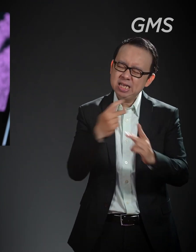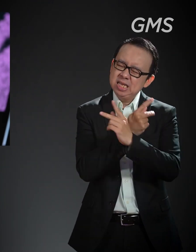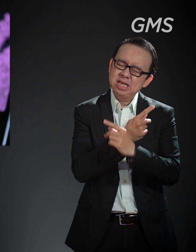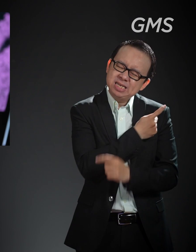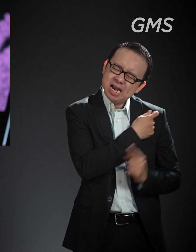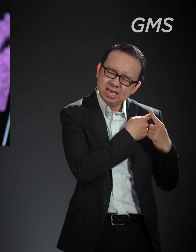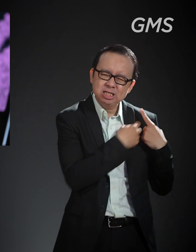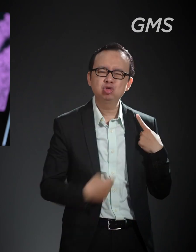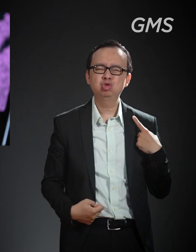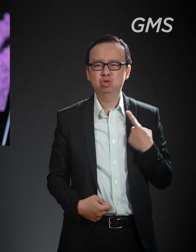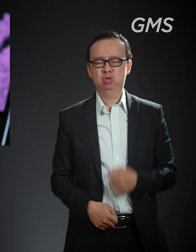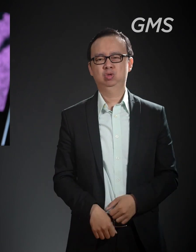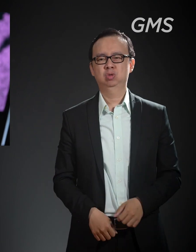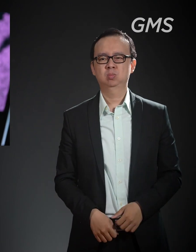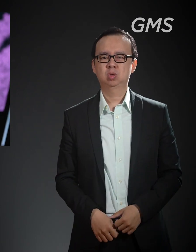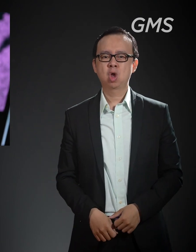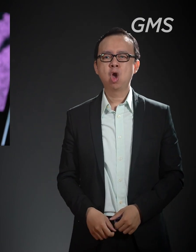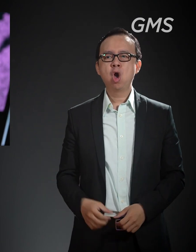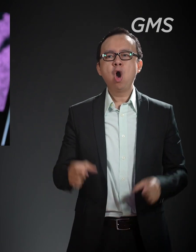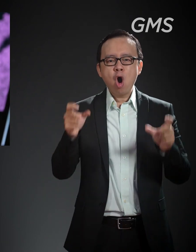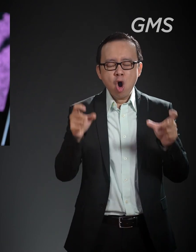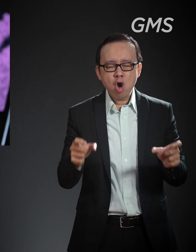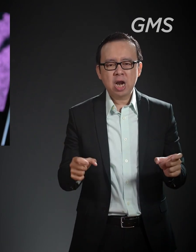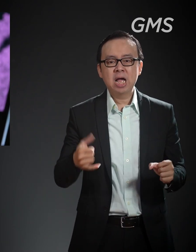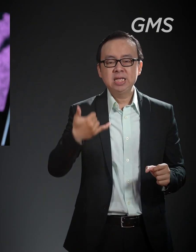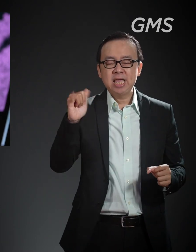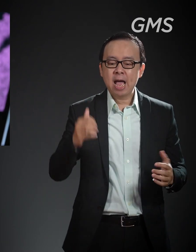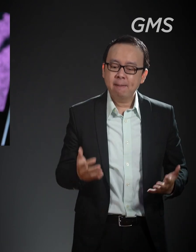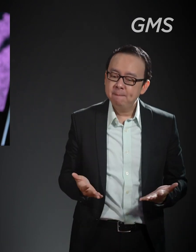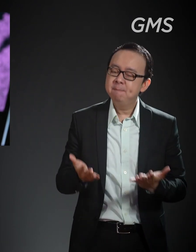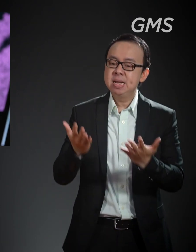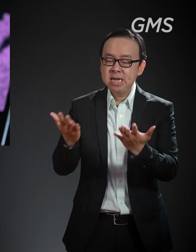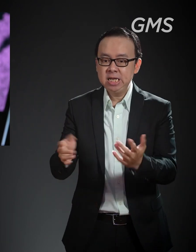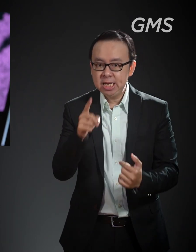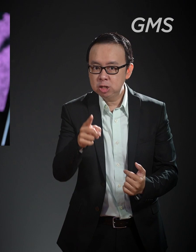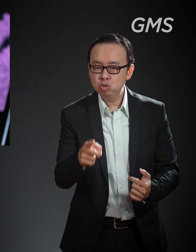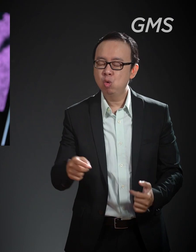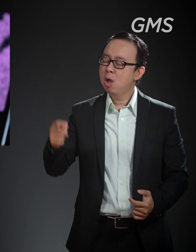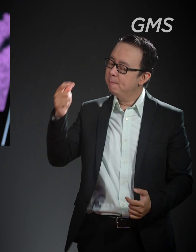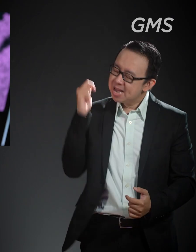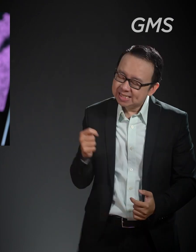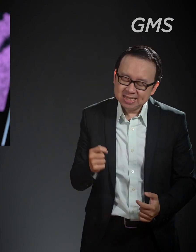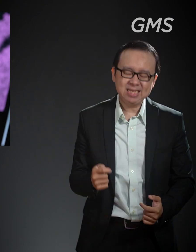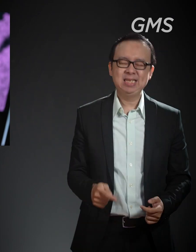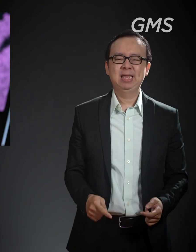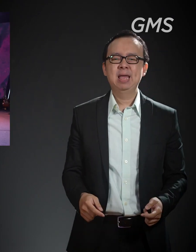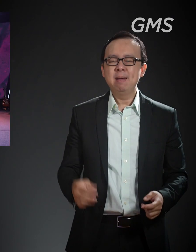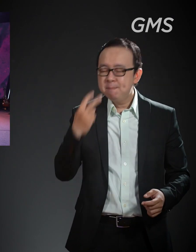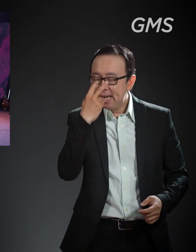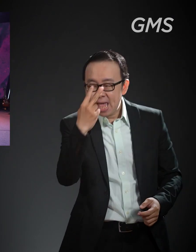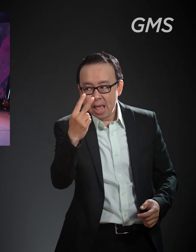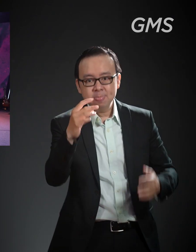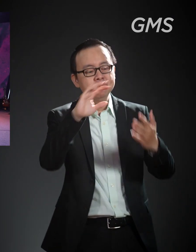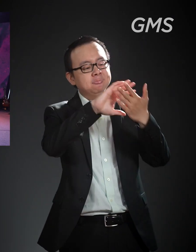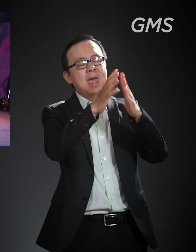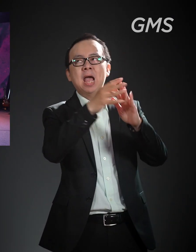memberi. Orang yang memberi akan selalu melihat tangan Tuhan bekerja dalam hidupnya.